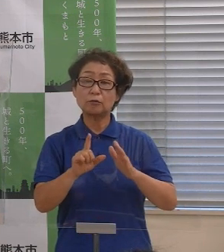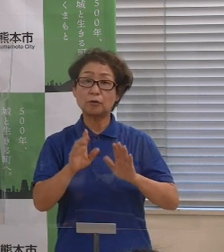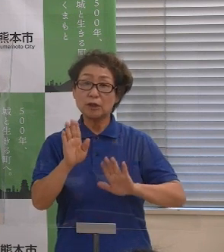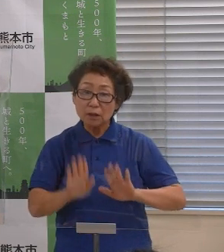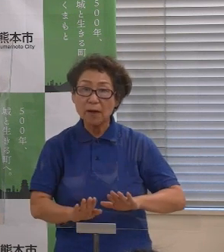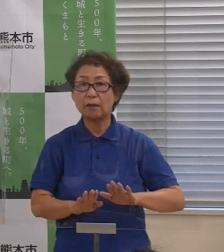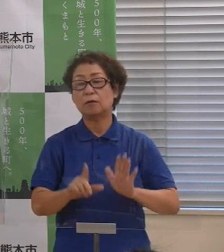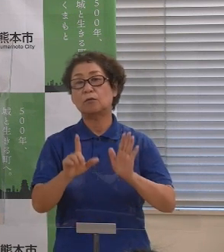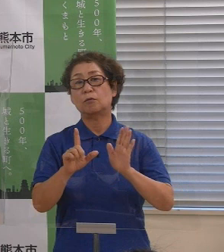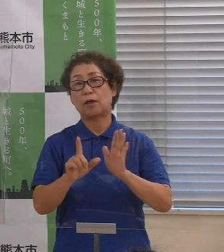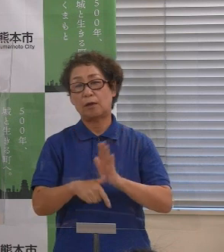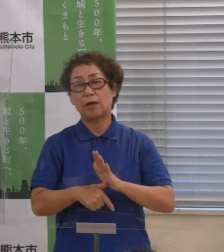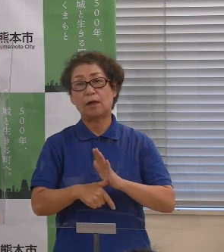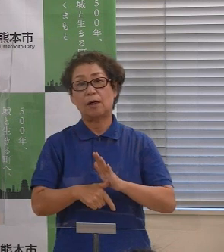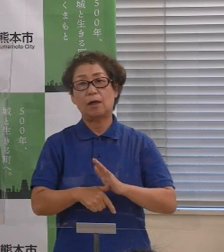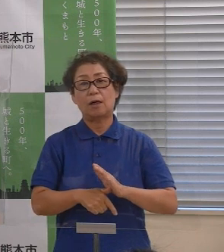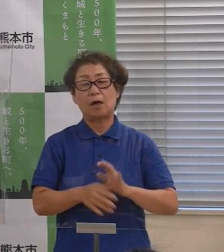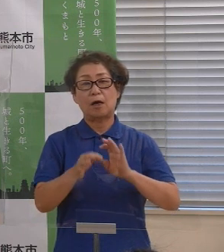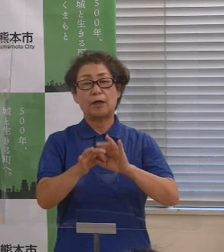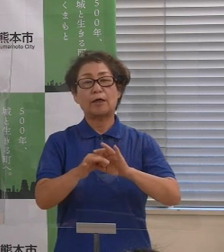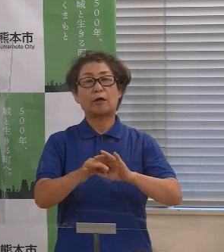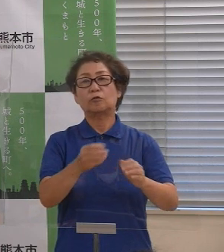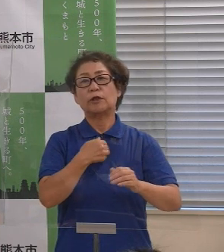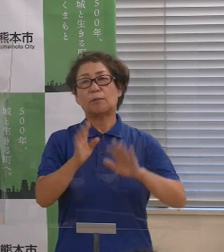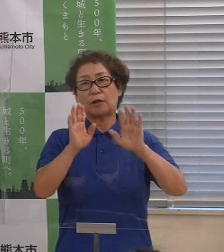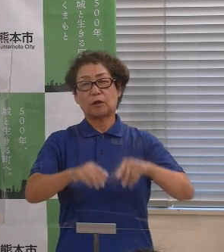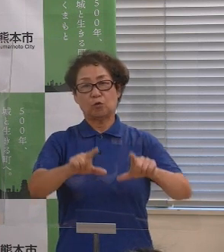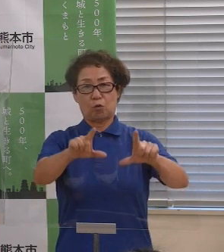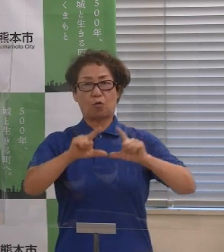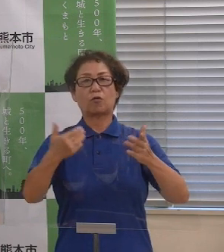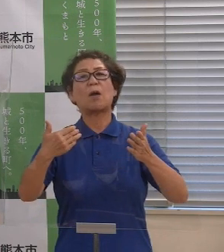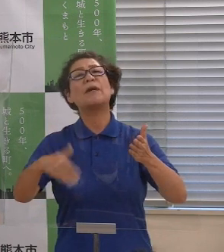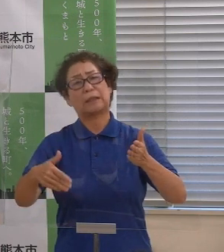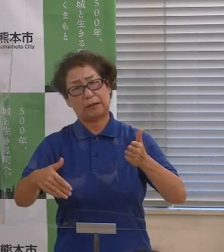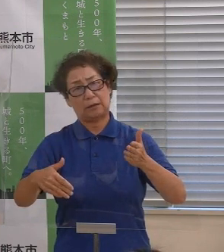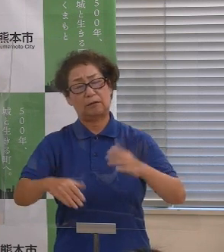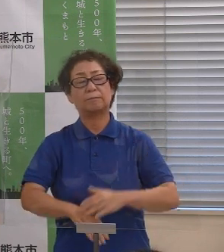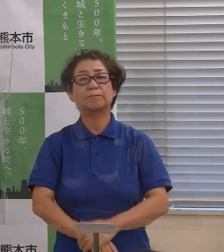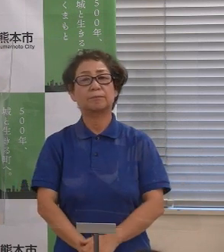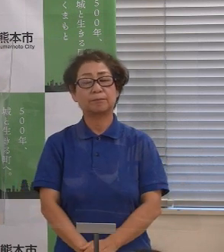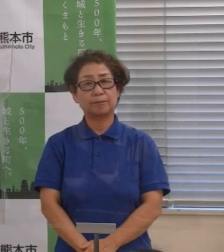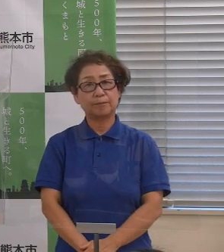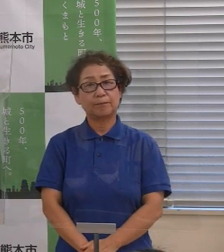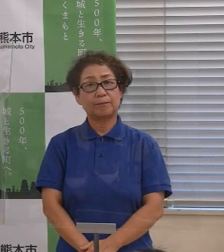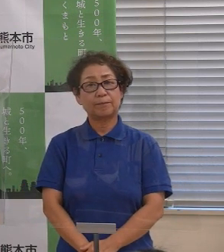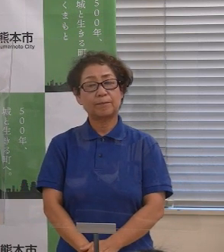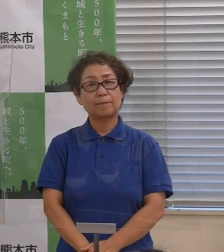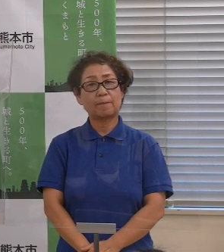ではまだ連絡が取れたという報告は上がってきておりません。